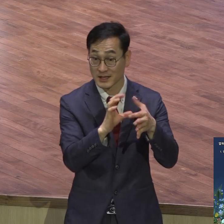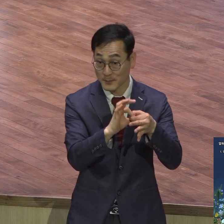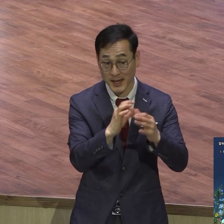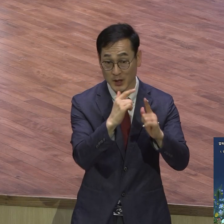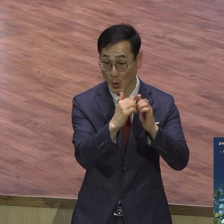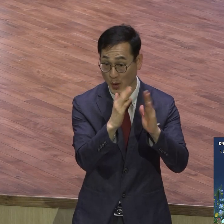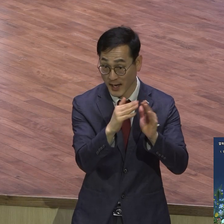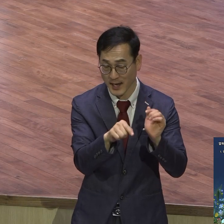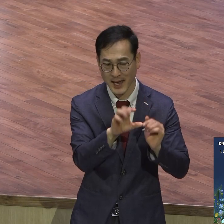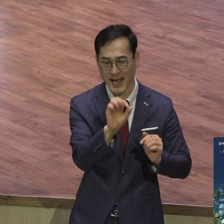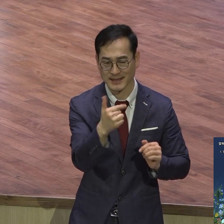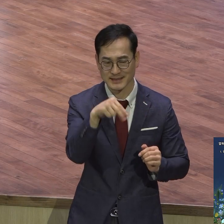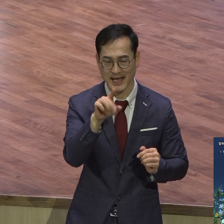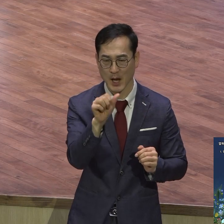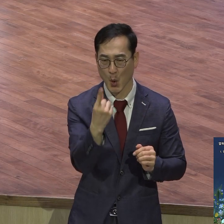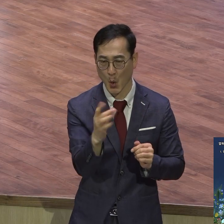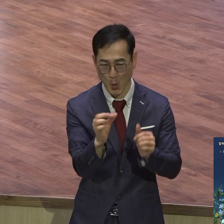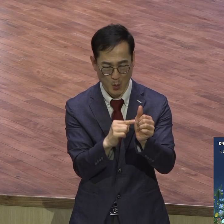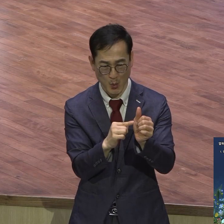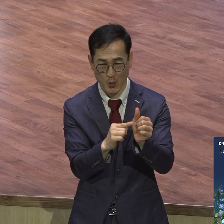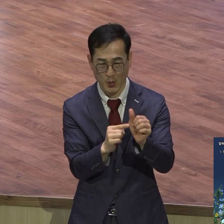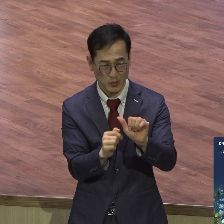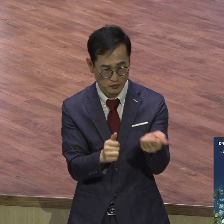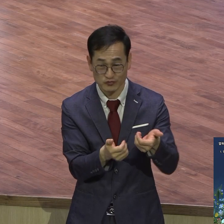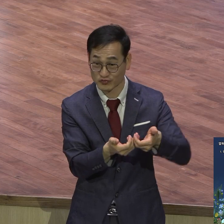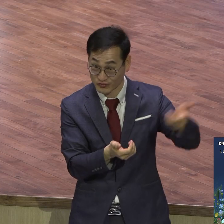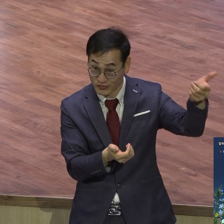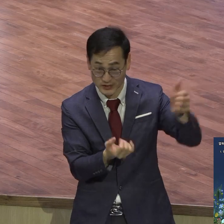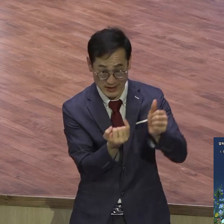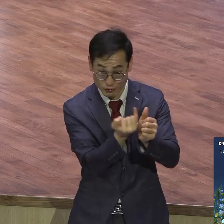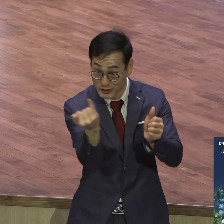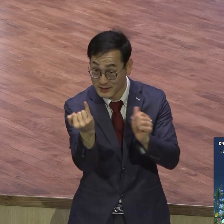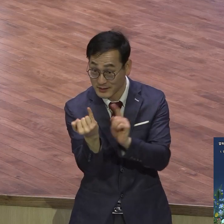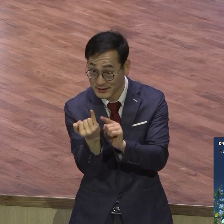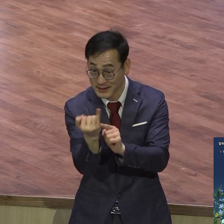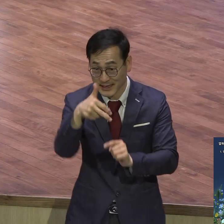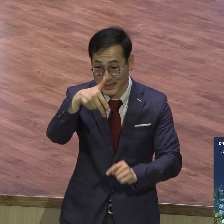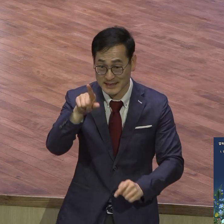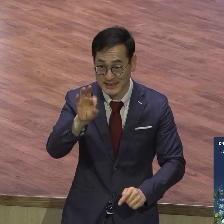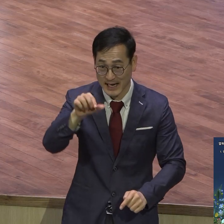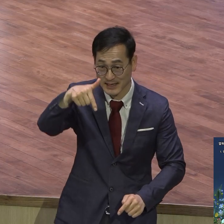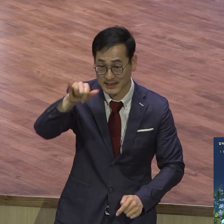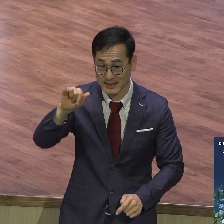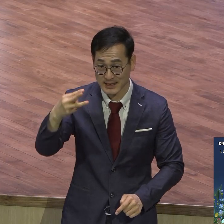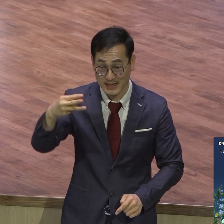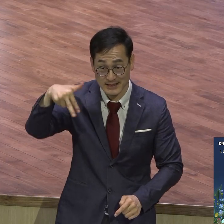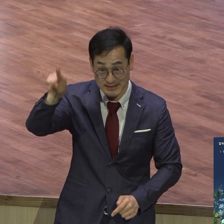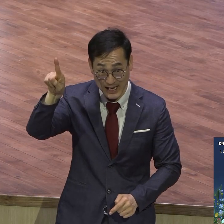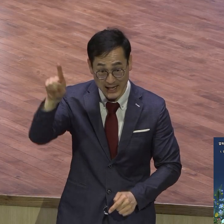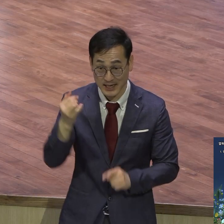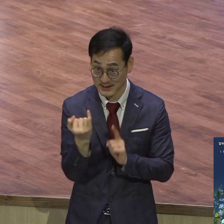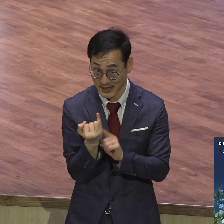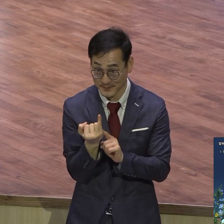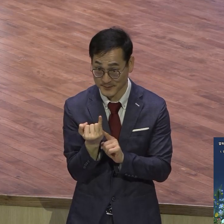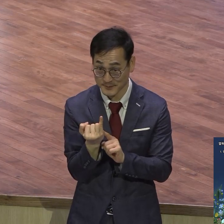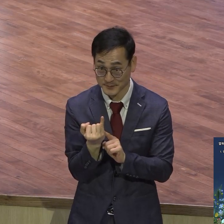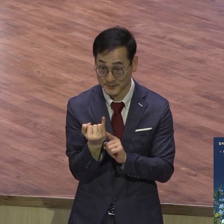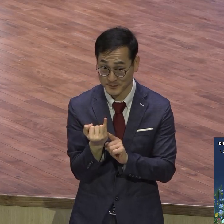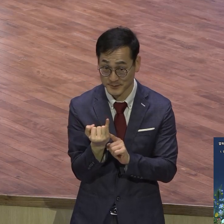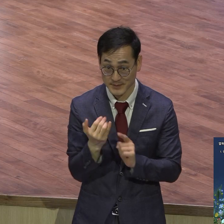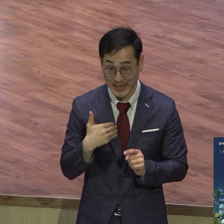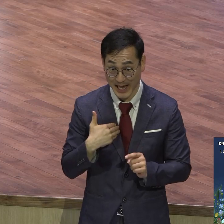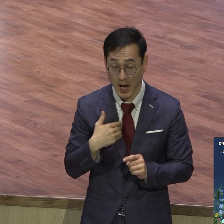안상홍 사후에 그 안에 장길자가 뭐라고 했냐 내가 어머니